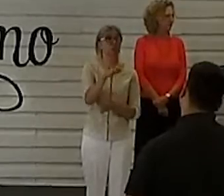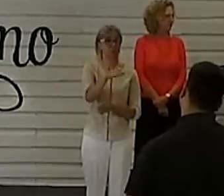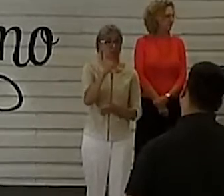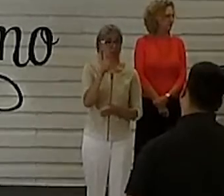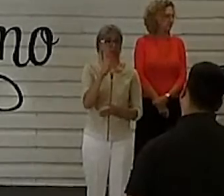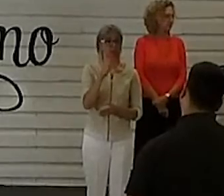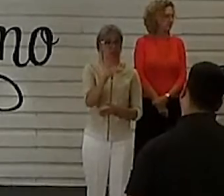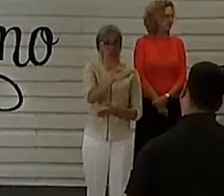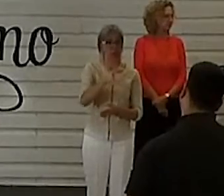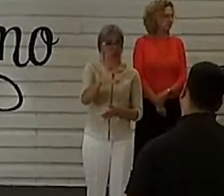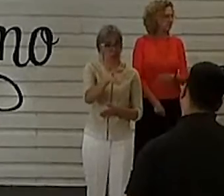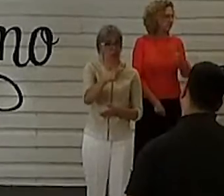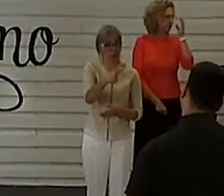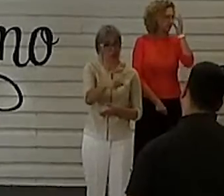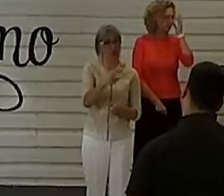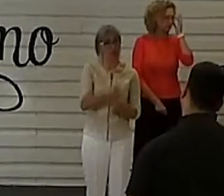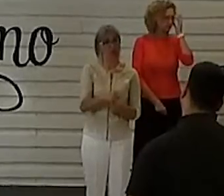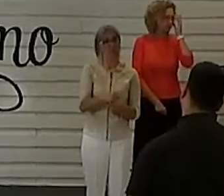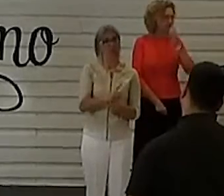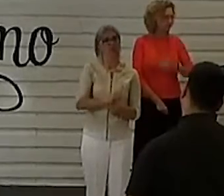volte è proprio una